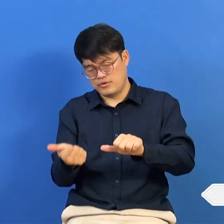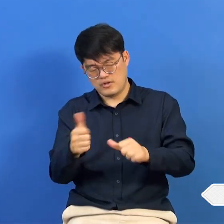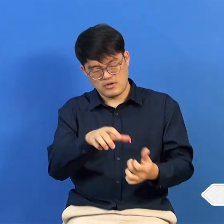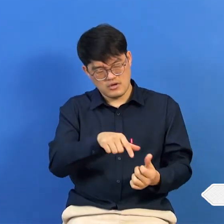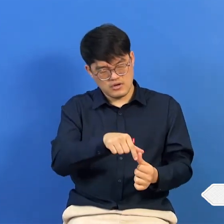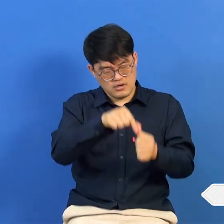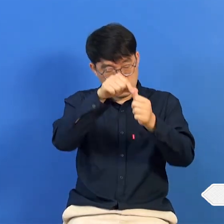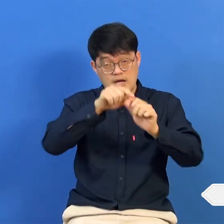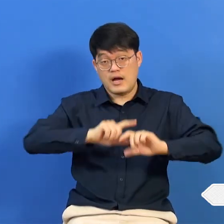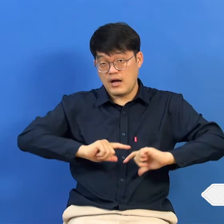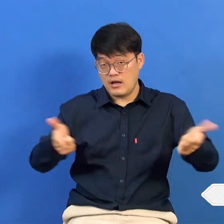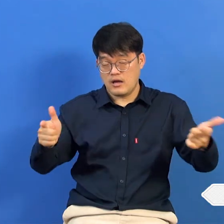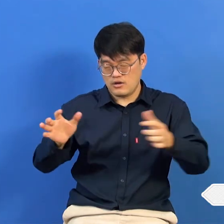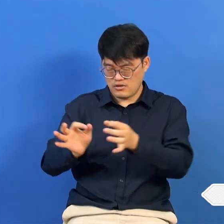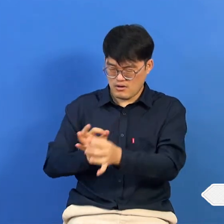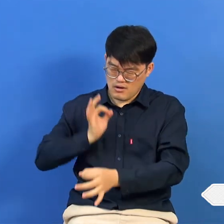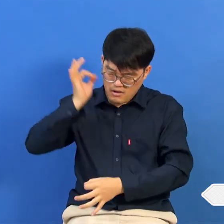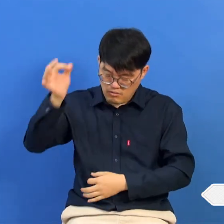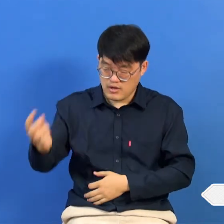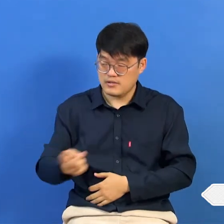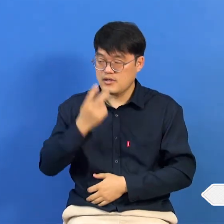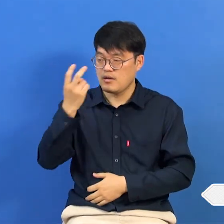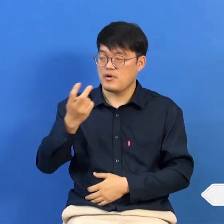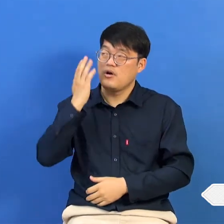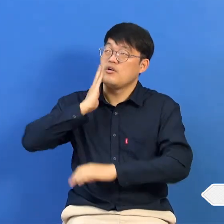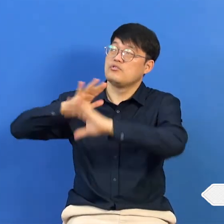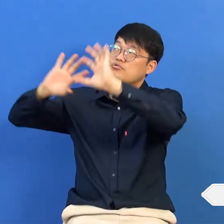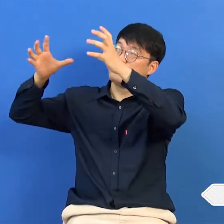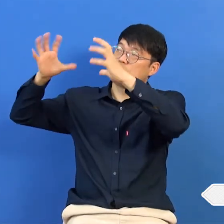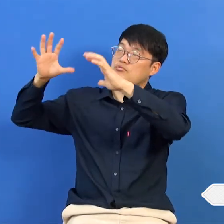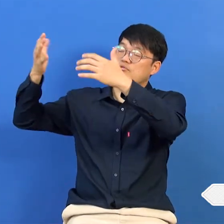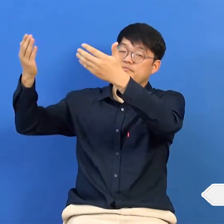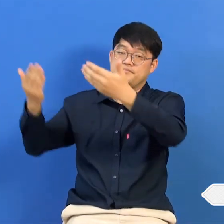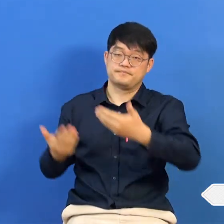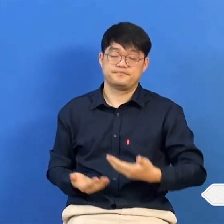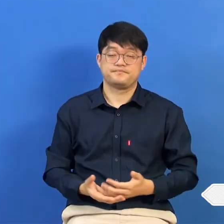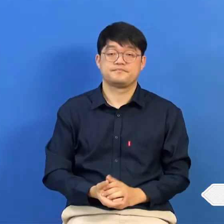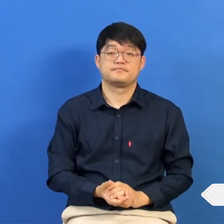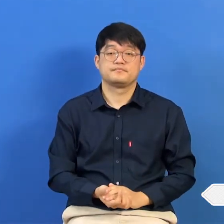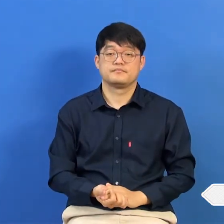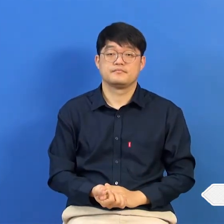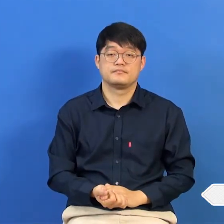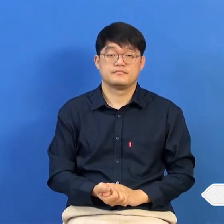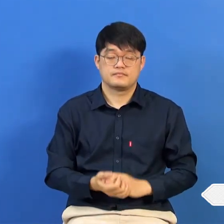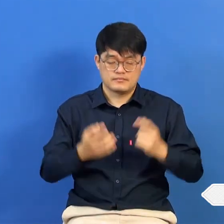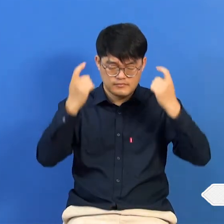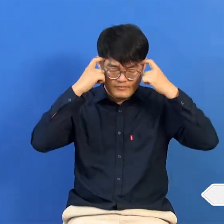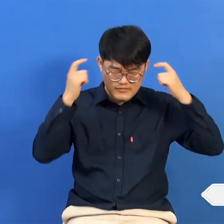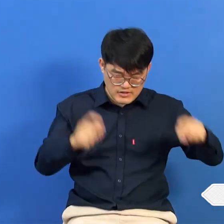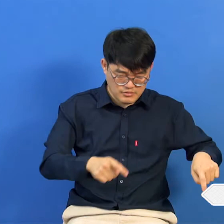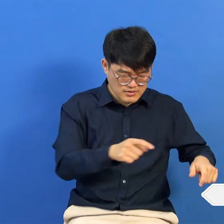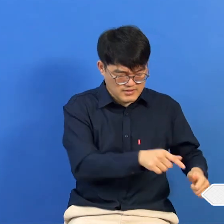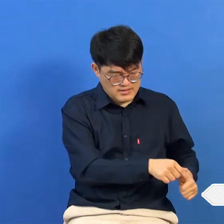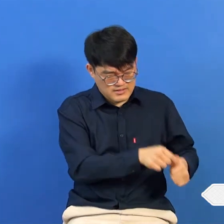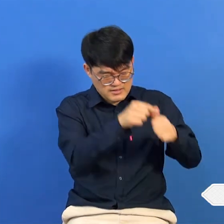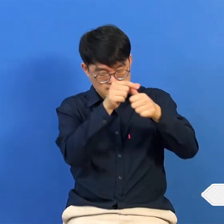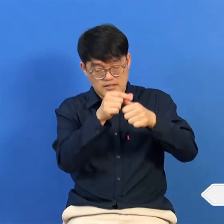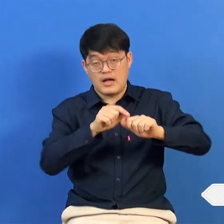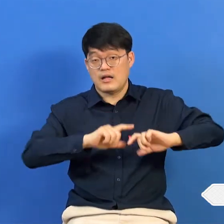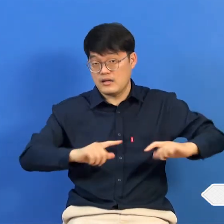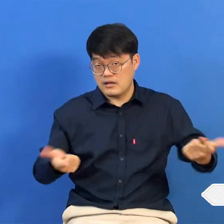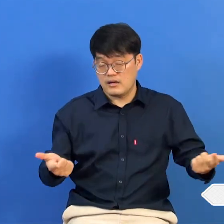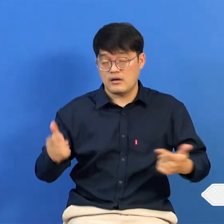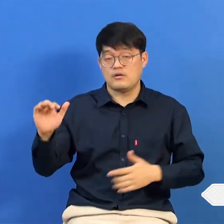않고 우리에게 영원한 생명, 천국을 우리에게 안겨주는 것입니다. 지옥에서 건져내는 것에 그치지 않고